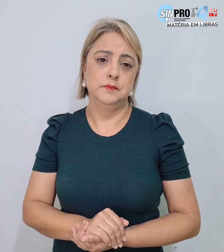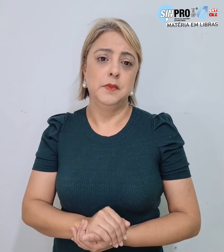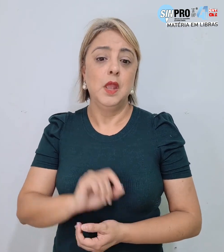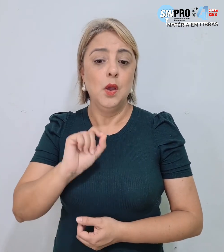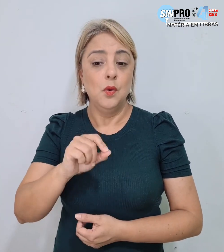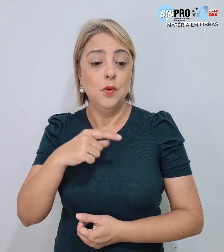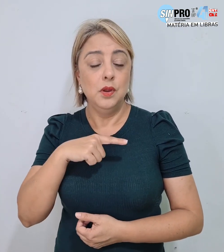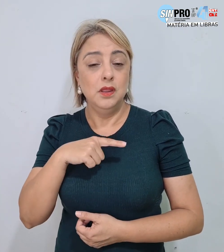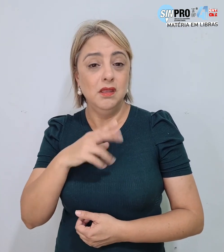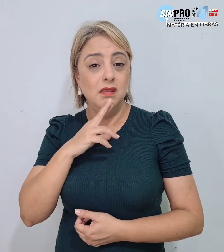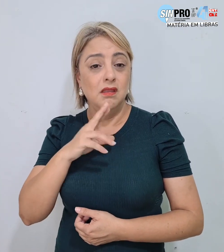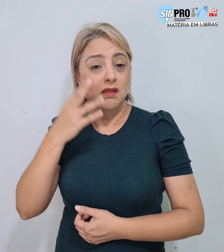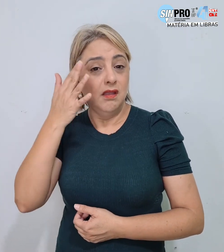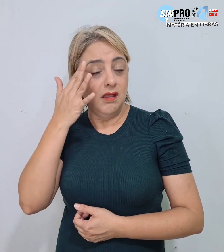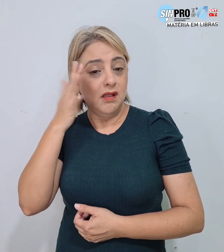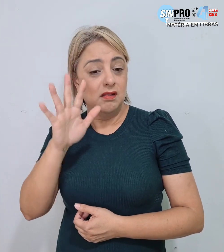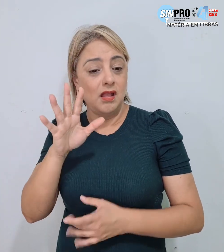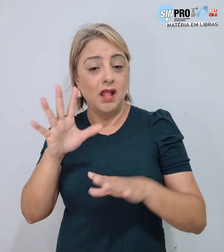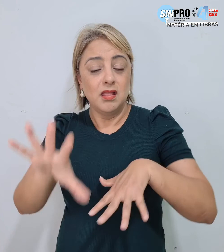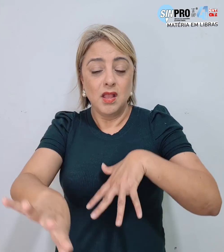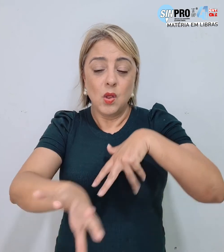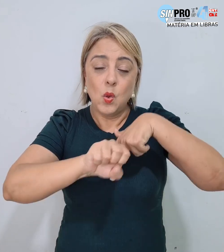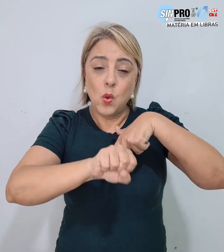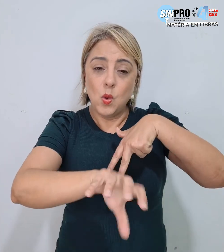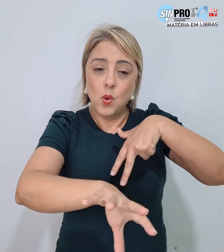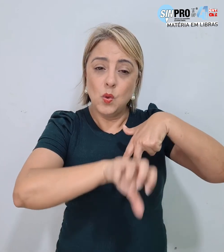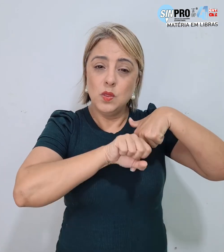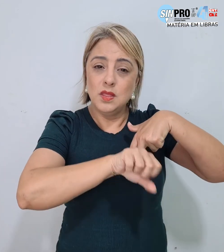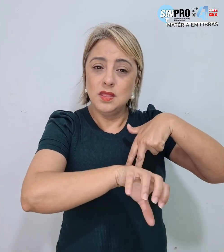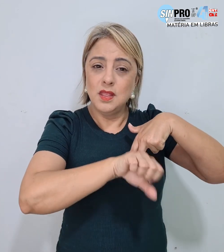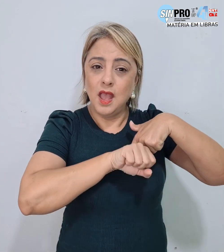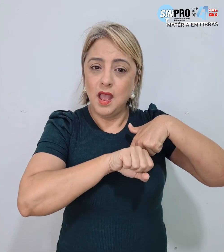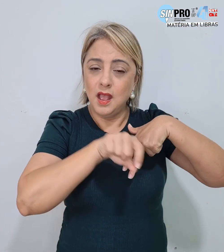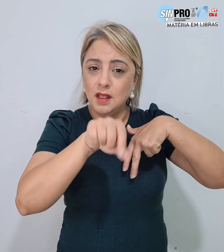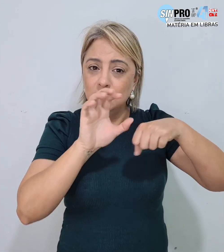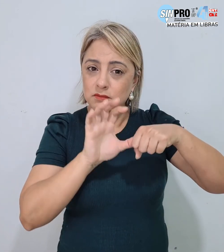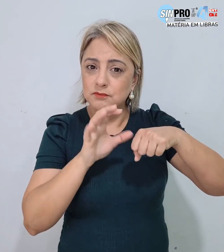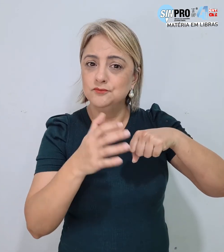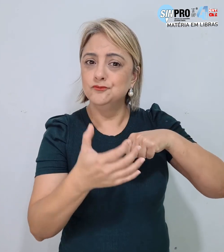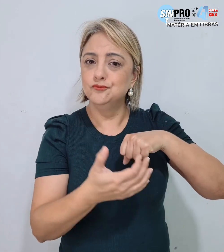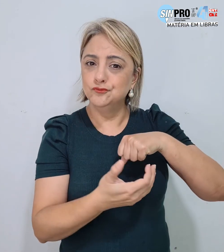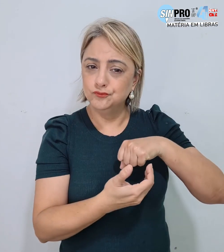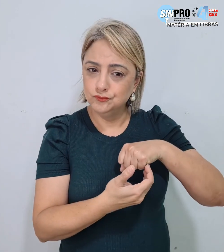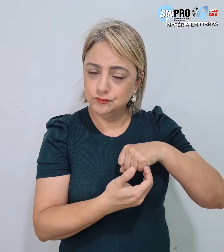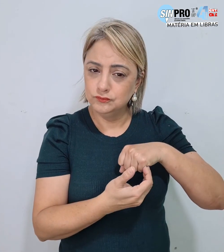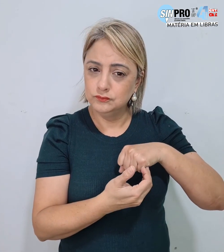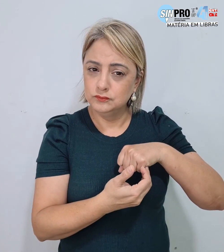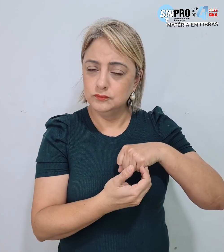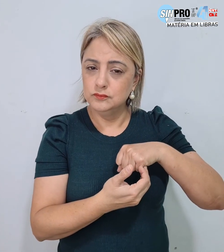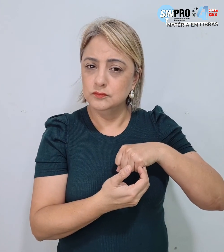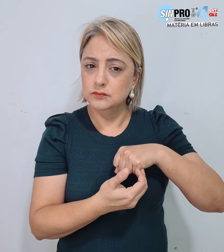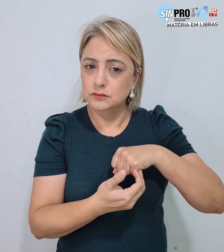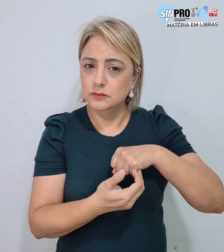é o que tem resultado em Contágio e pela covid-19 e